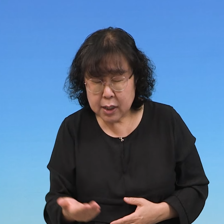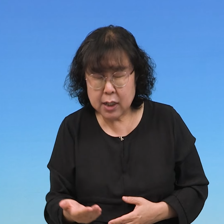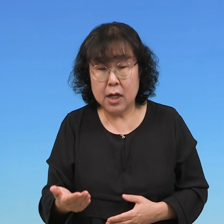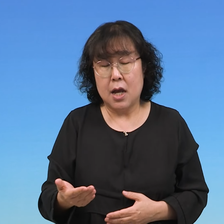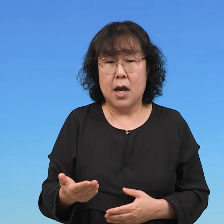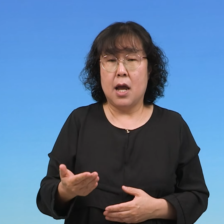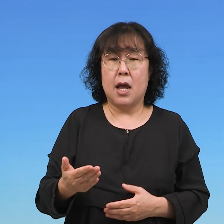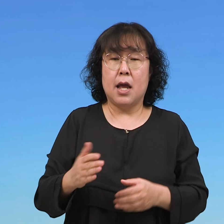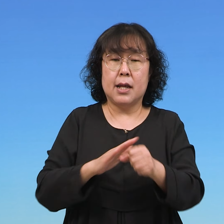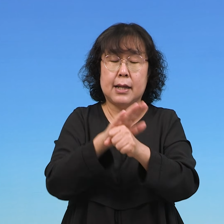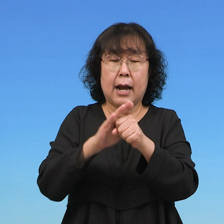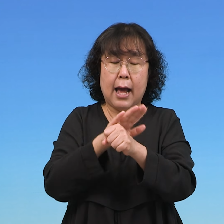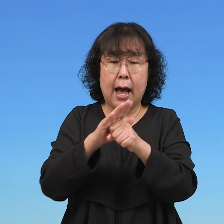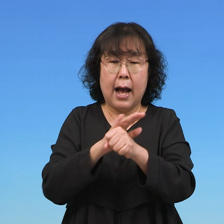각각의 사정은 다 다르지만